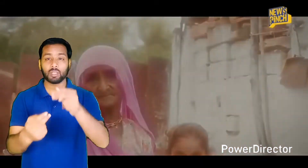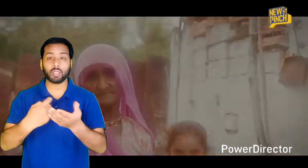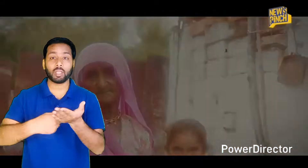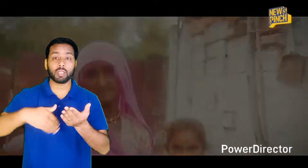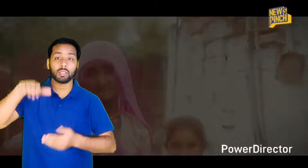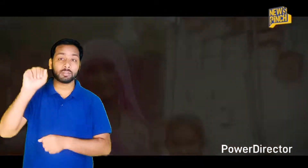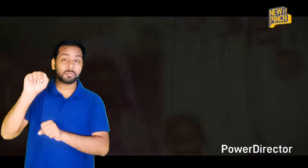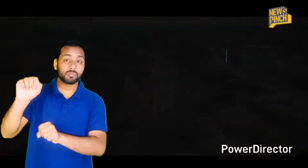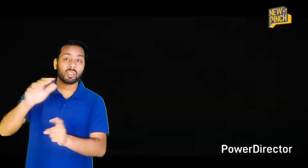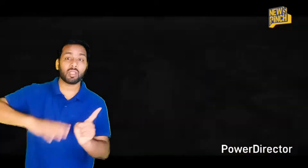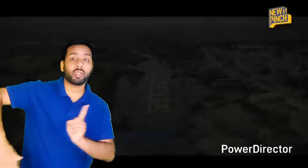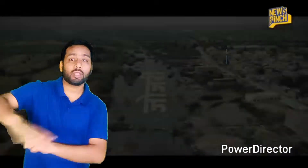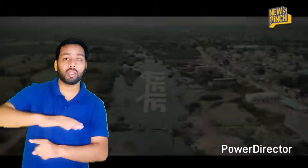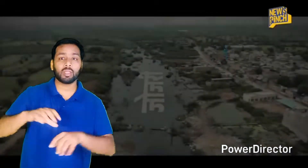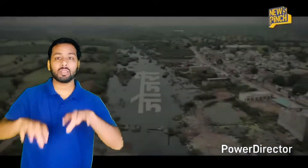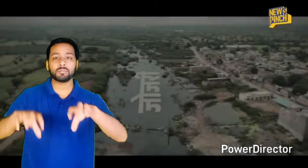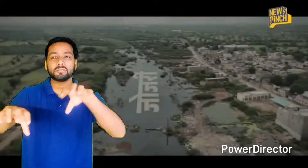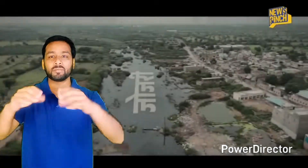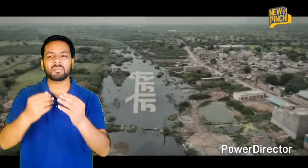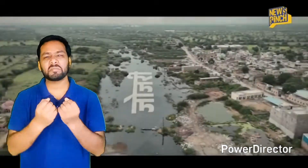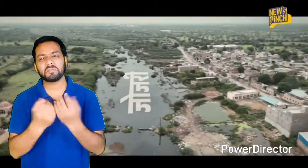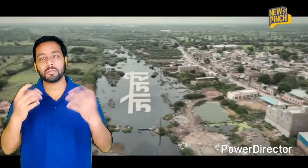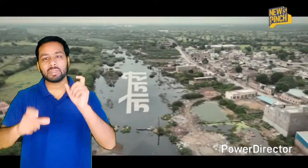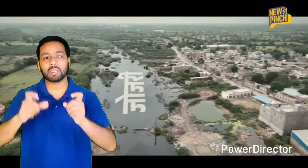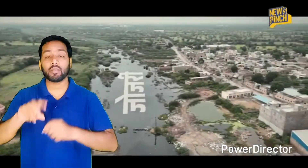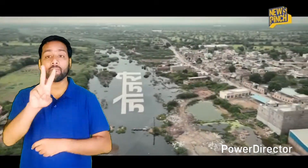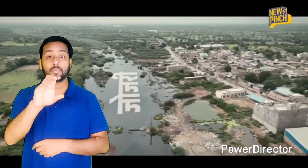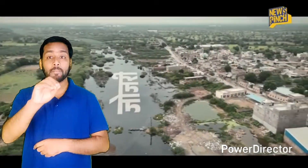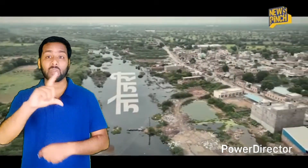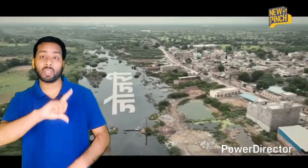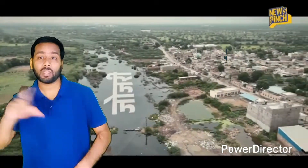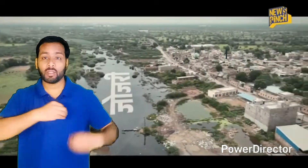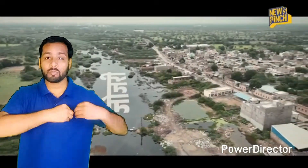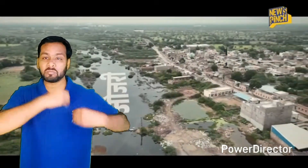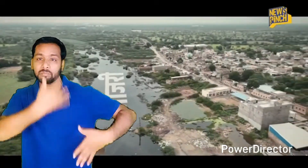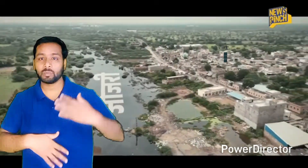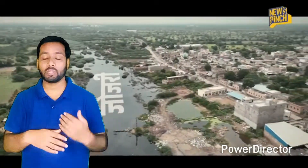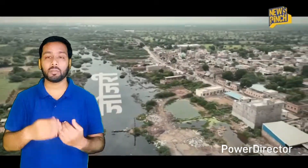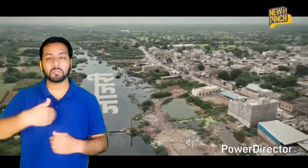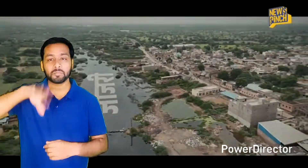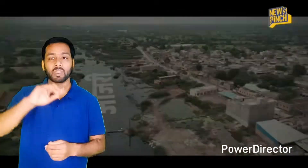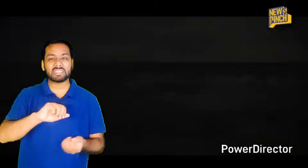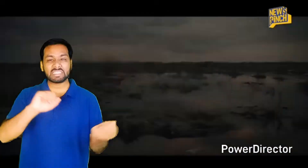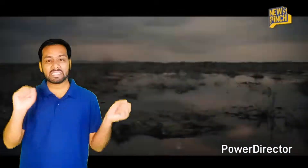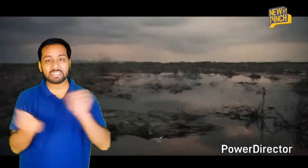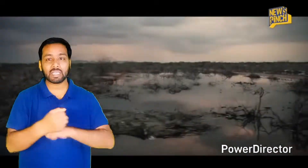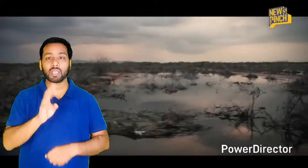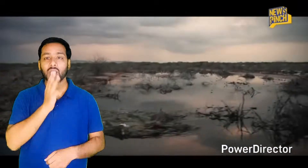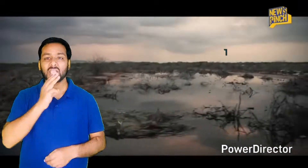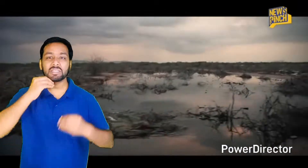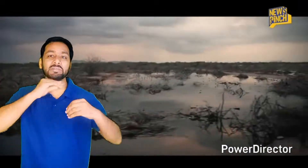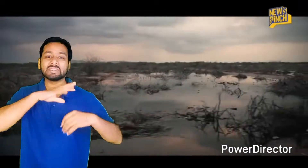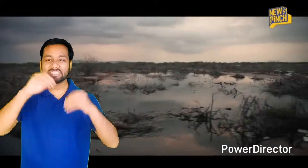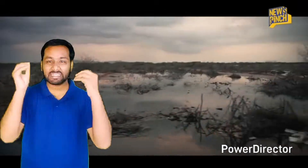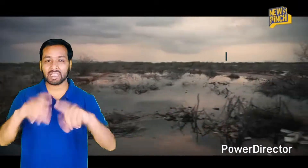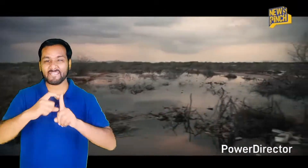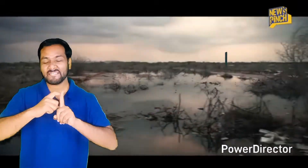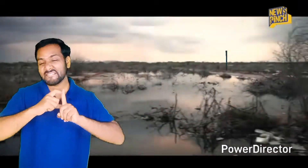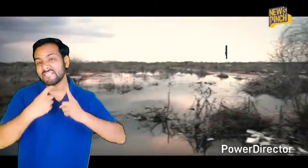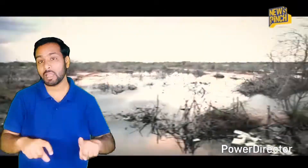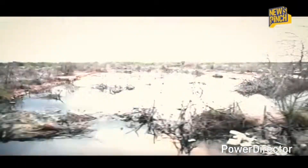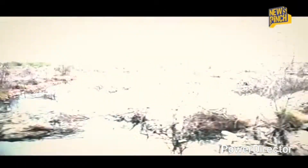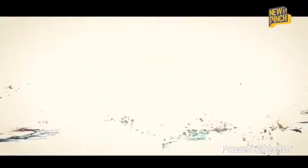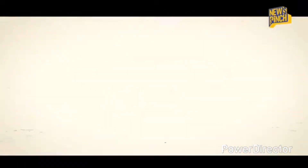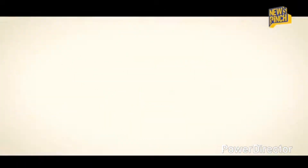एक नदी है, नाम है जोजरी, उसके किनारे बसते हैं 20 लाख लोग, हजारों नहीं लाखों जीव, और वो जहर